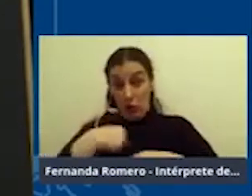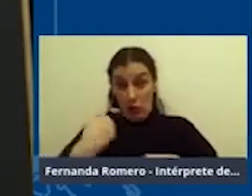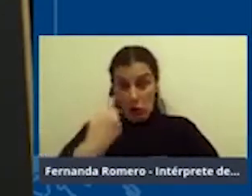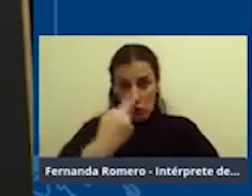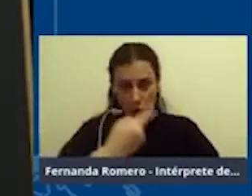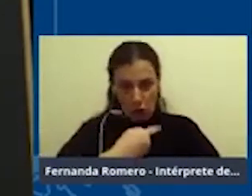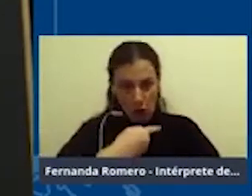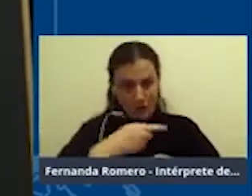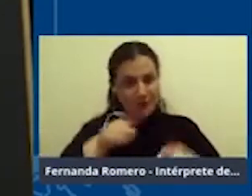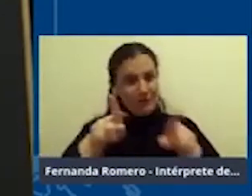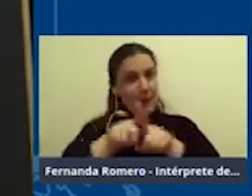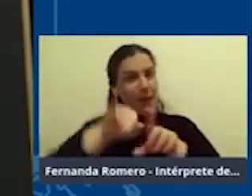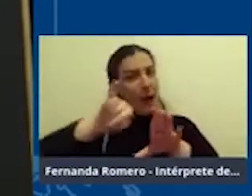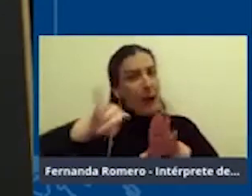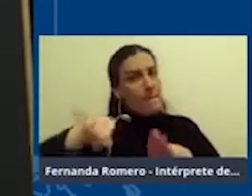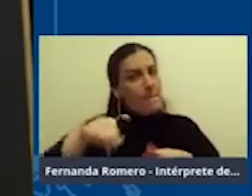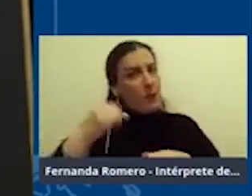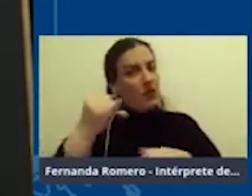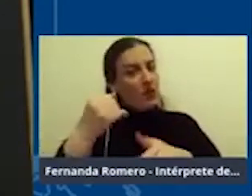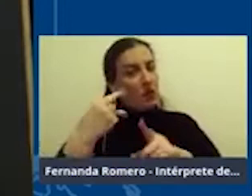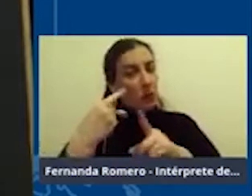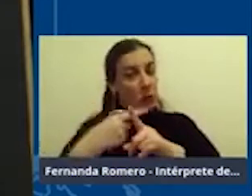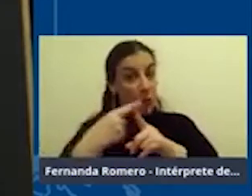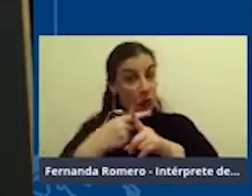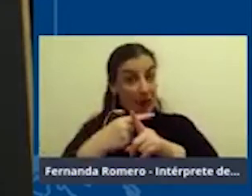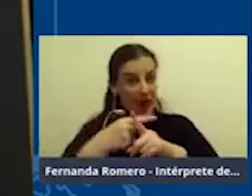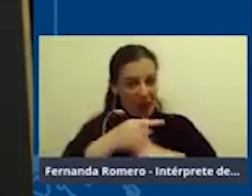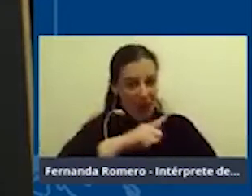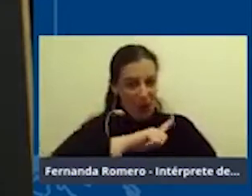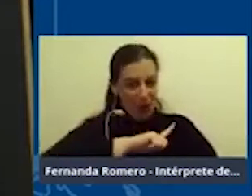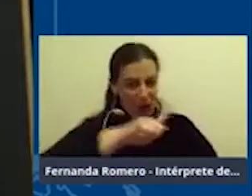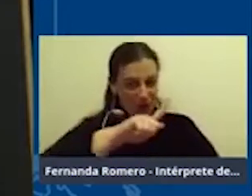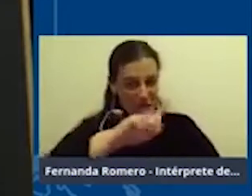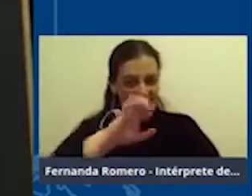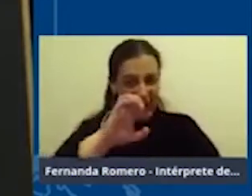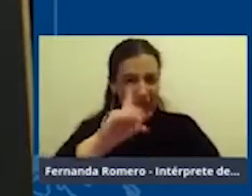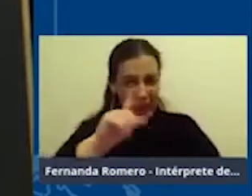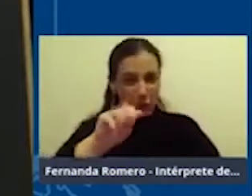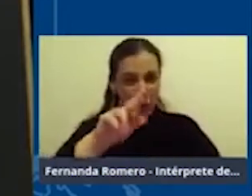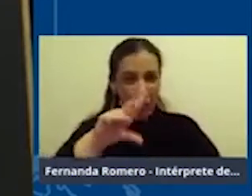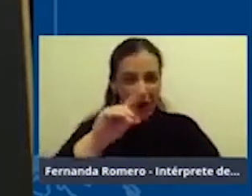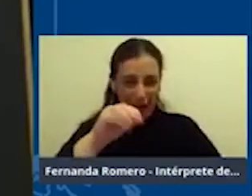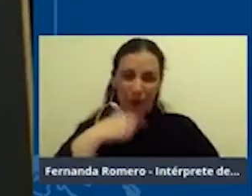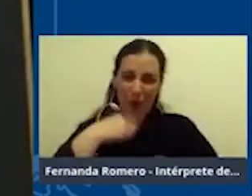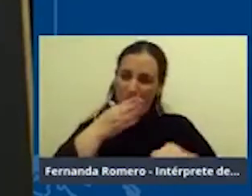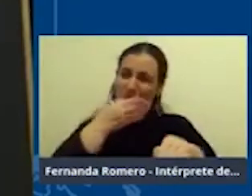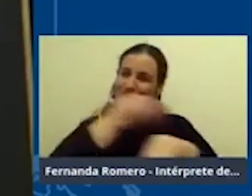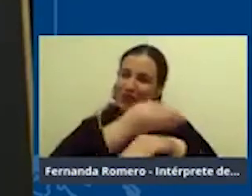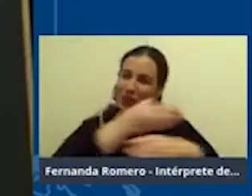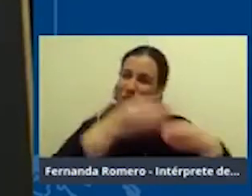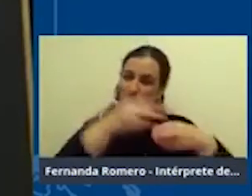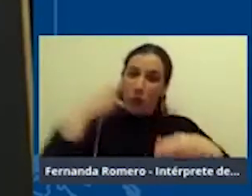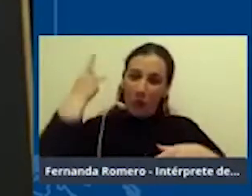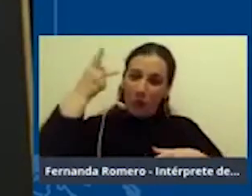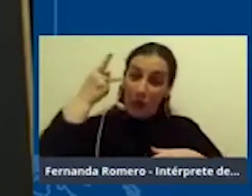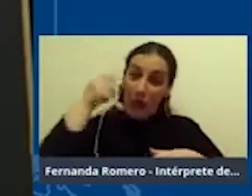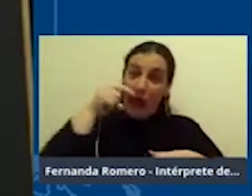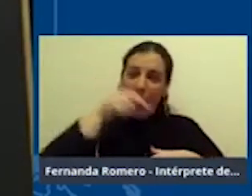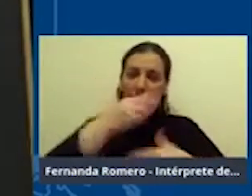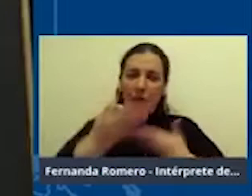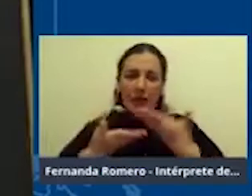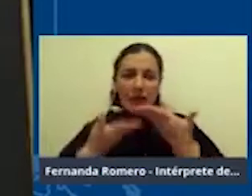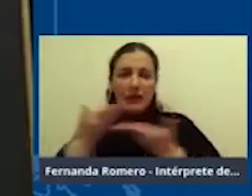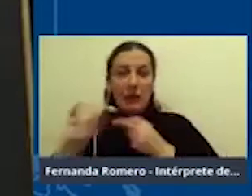estamos aproveitando, porque o governo Eduardo Leite, e não porque eu faço parte desse governo, ele está tratando de criar